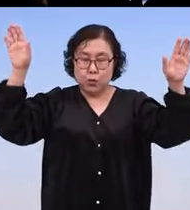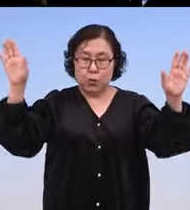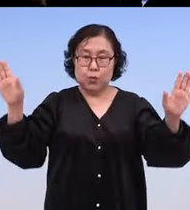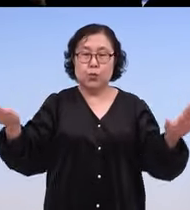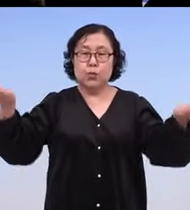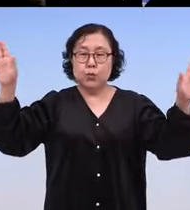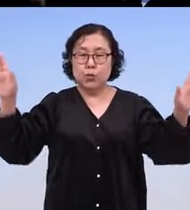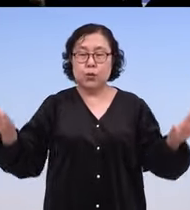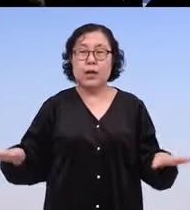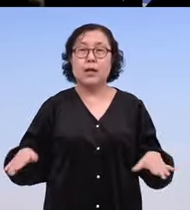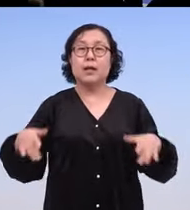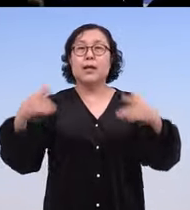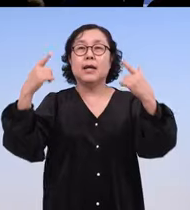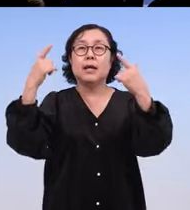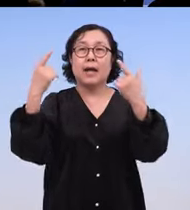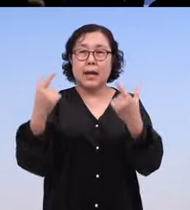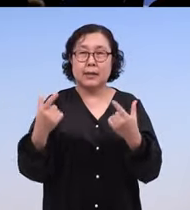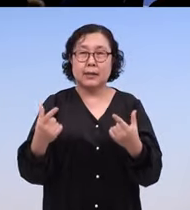올라가